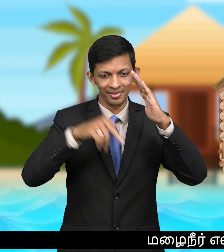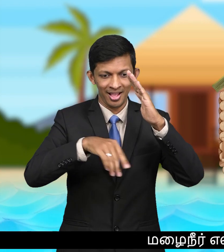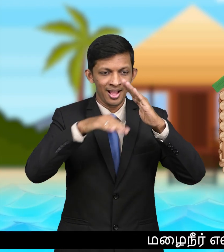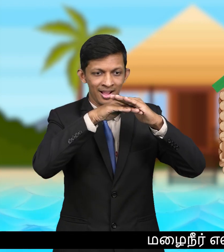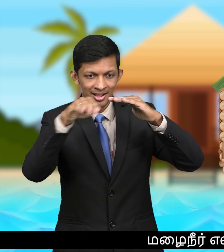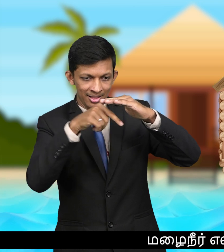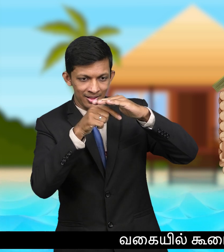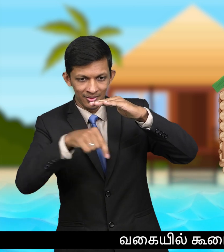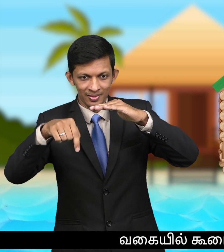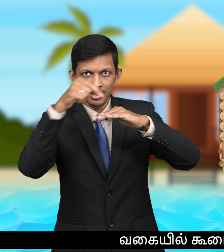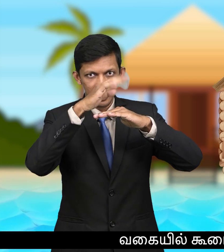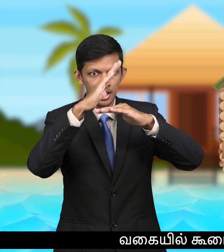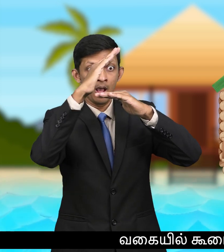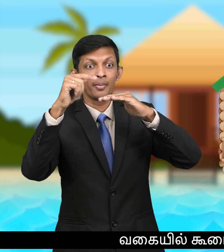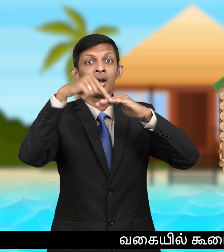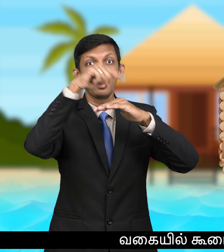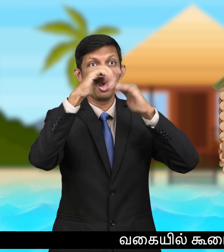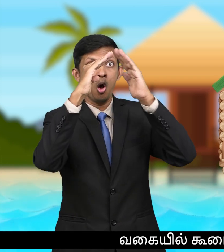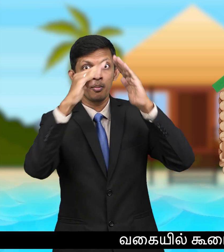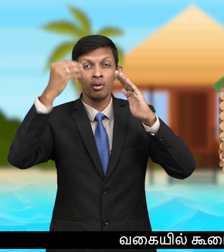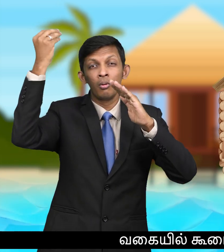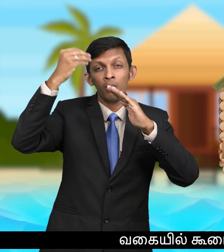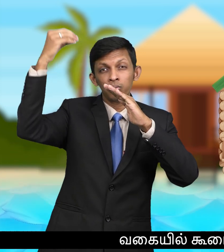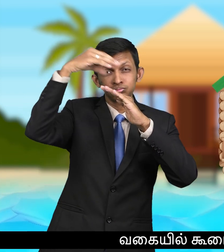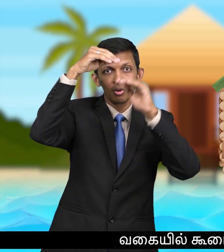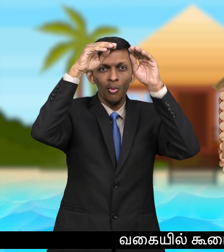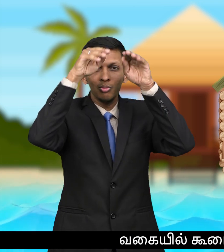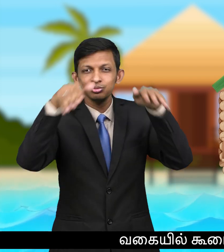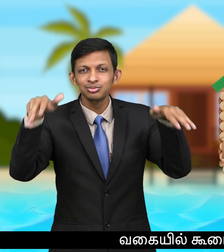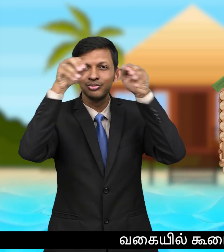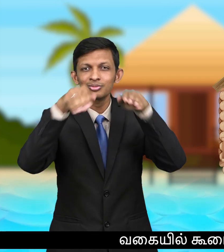மழை நீர் எளிதில் வெளியேறும் வகையில் கூரைகள் சாய்வாக உள்ளன.